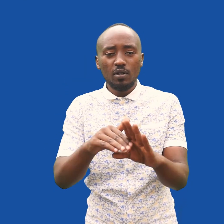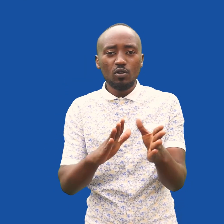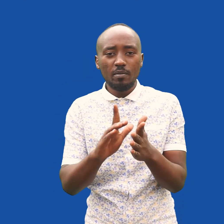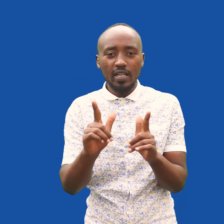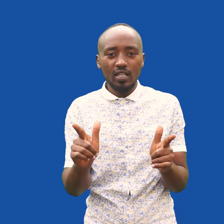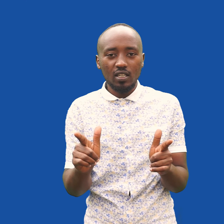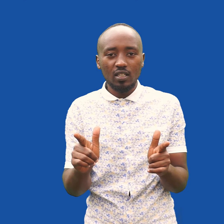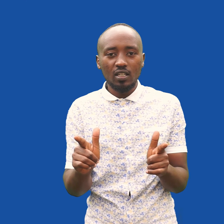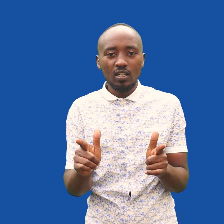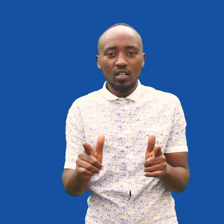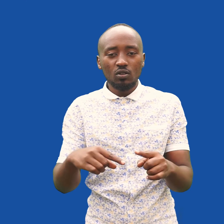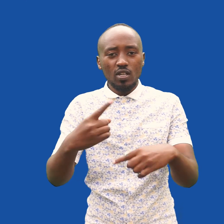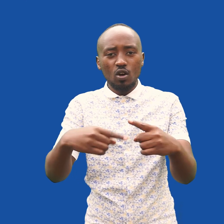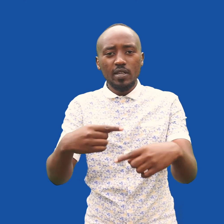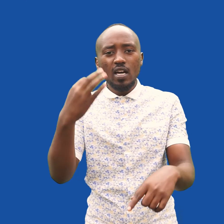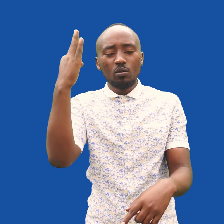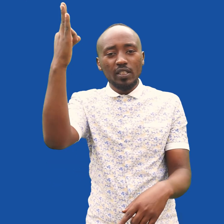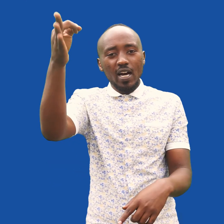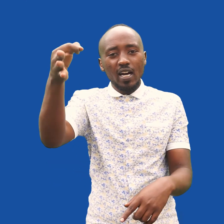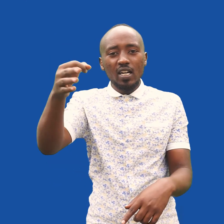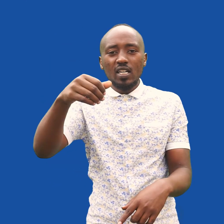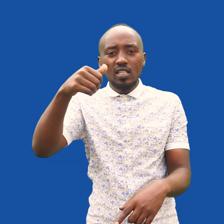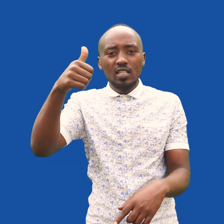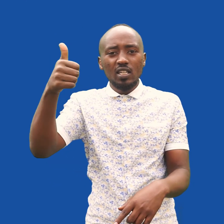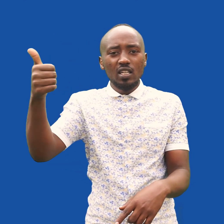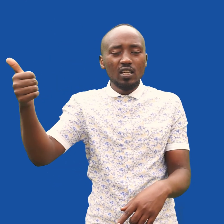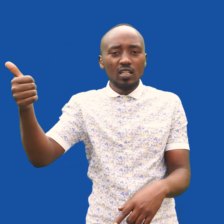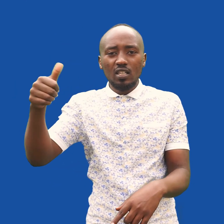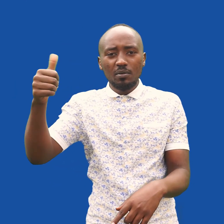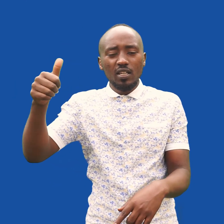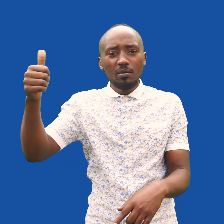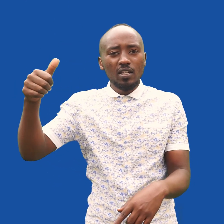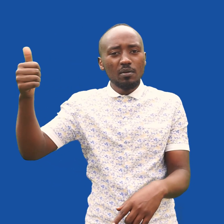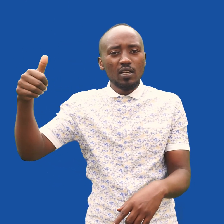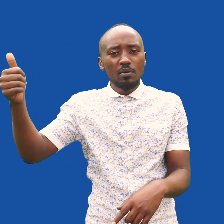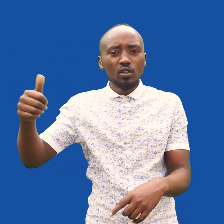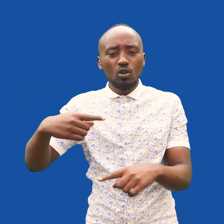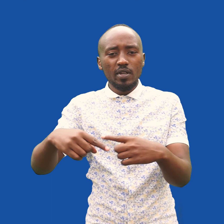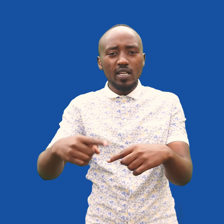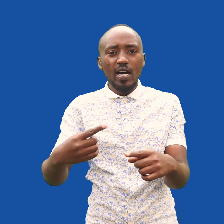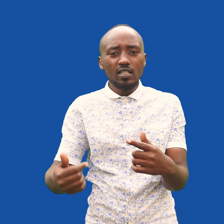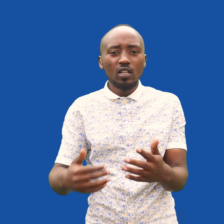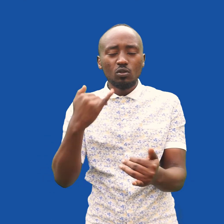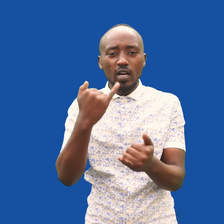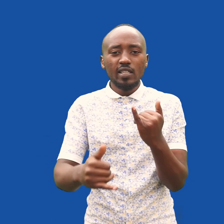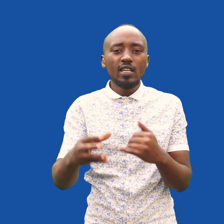mulimiri guamare. Tuzakumeza, ugutaha, nizi indi. Nivini, nivini, nivini, nivini, dukomeze hasi, turangize,